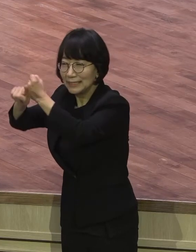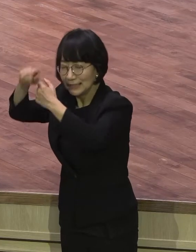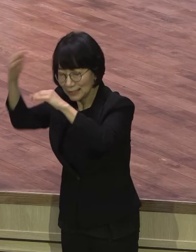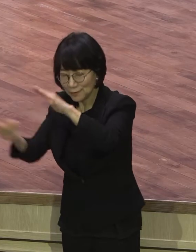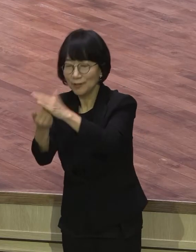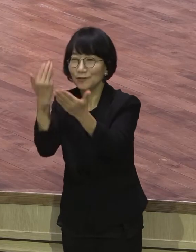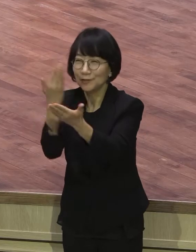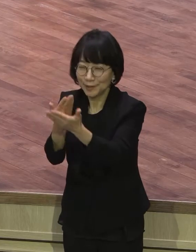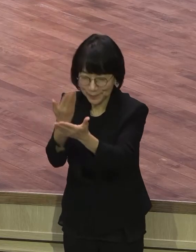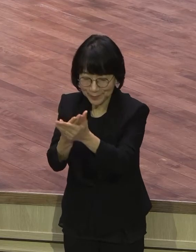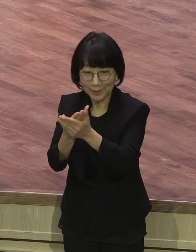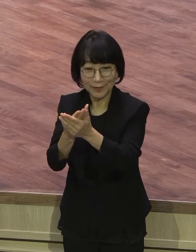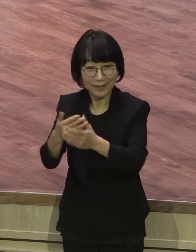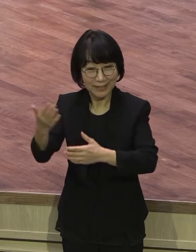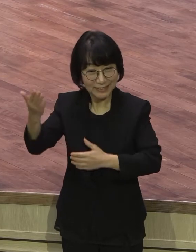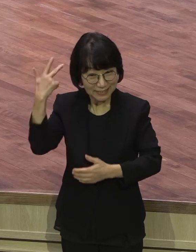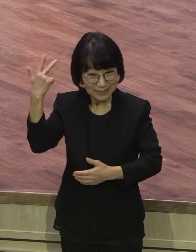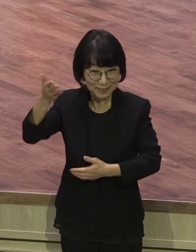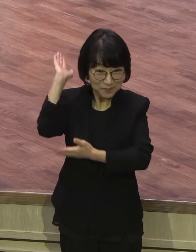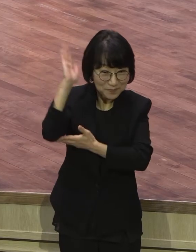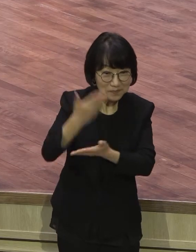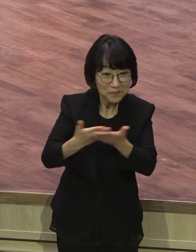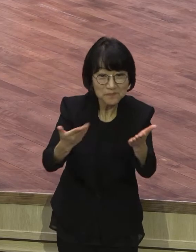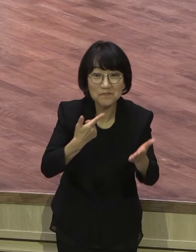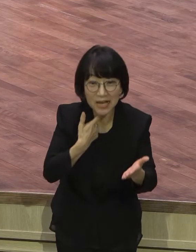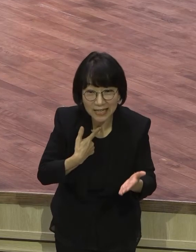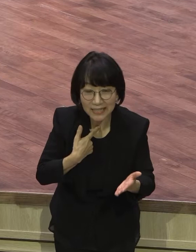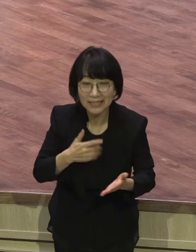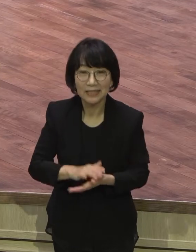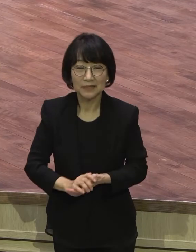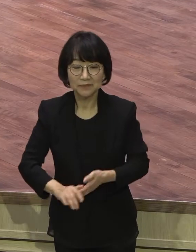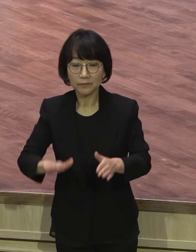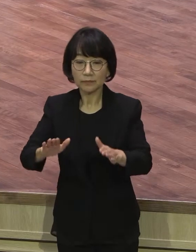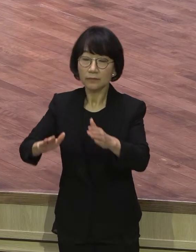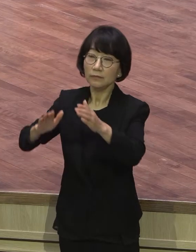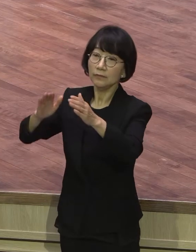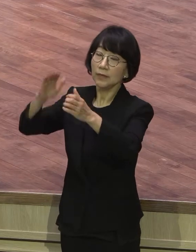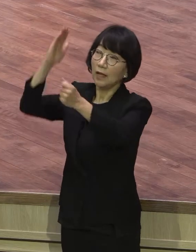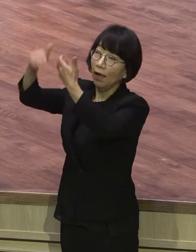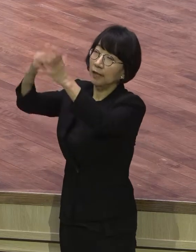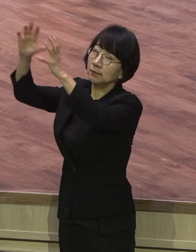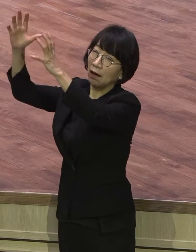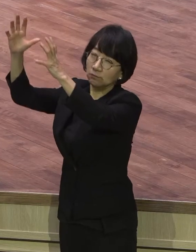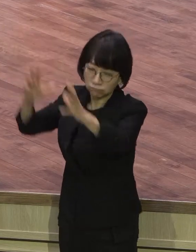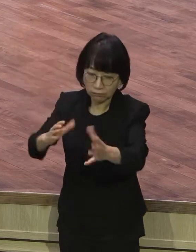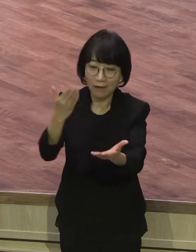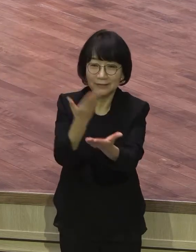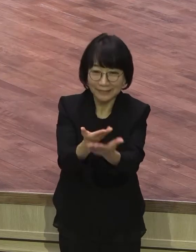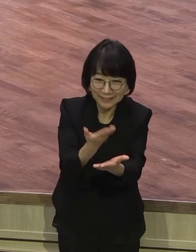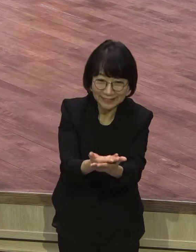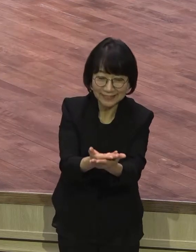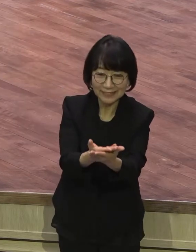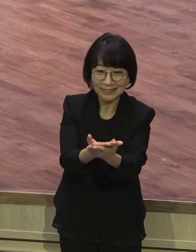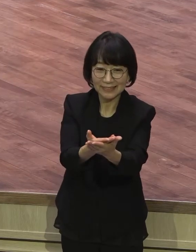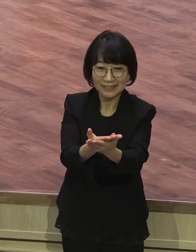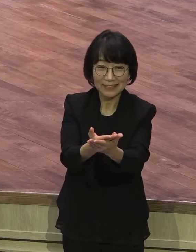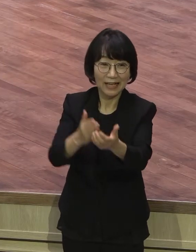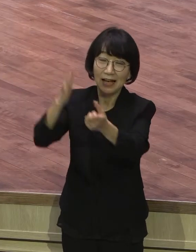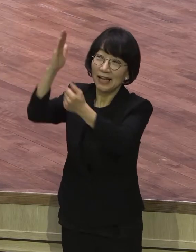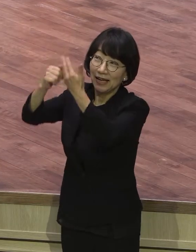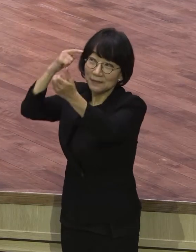기도해라. 그게 첫째 강조예요. 하나님의 나라가 이곳에 임하게 하여 주옵소서.